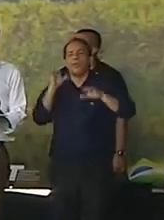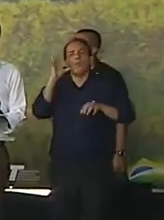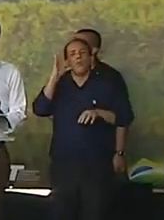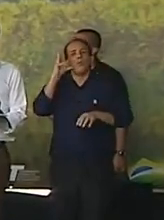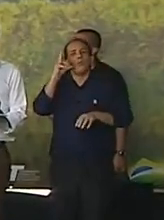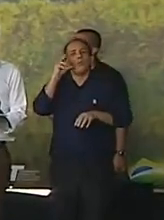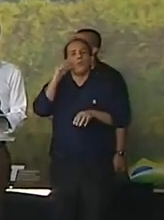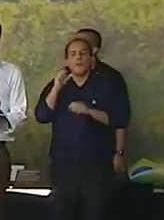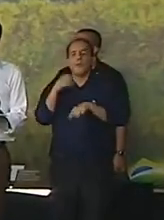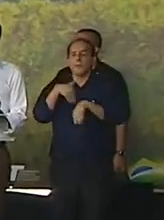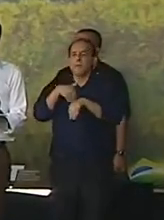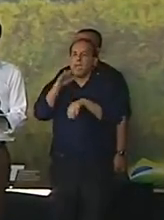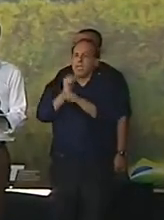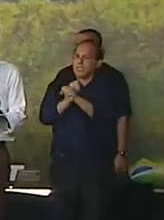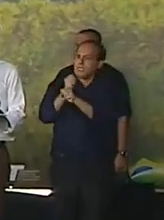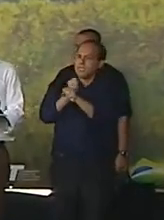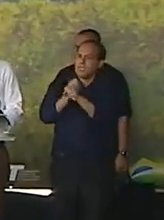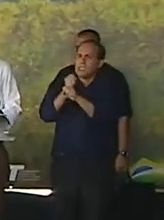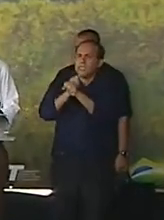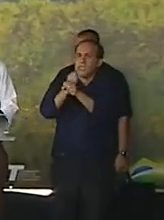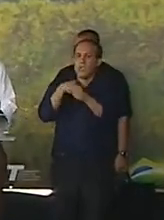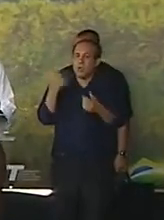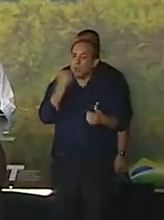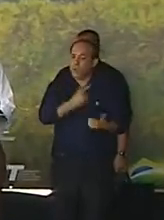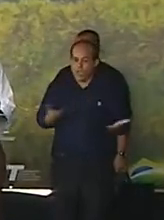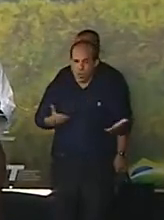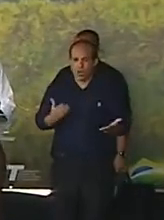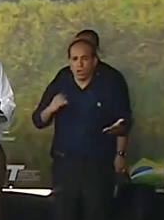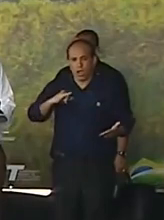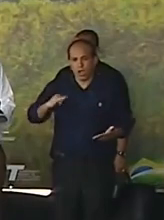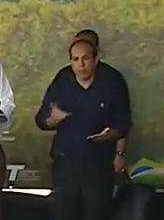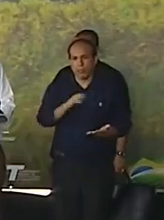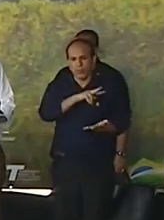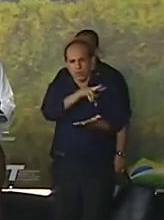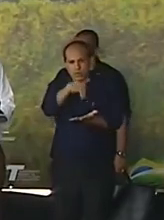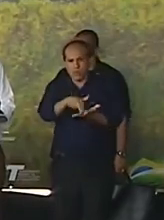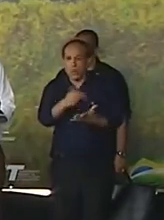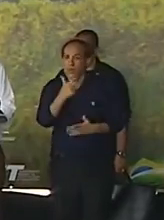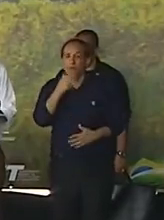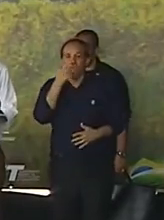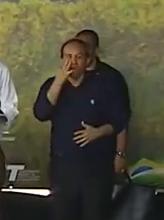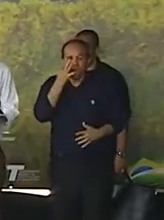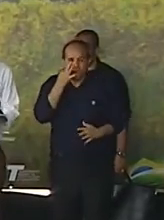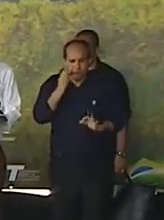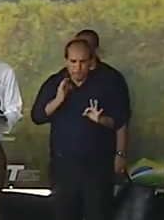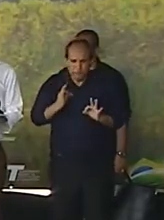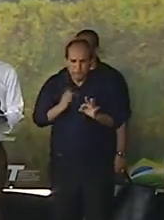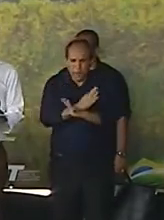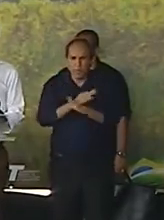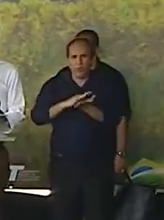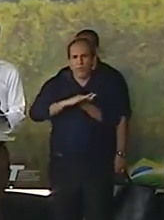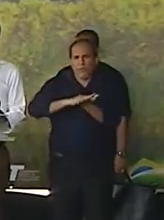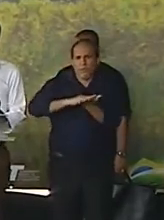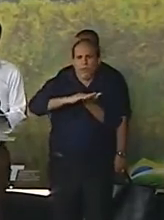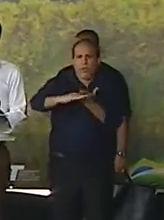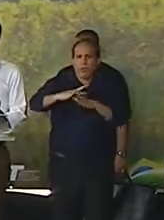que pudéssemos aqui estar nesta oportunidade para ver a conclusão da